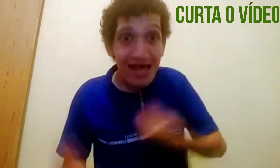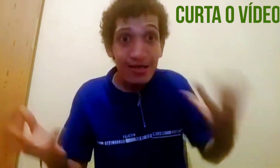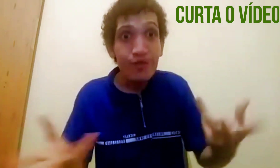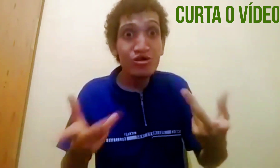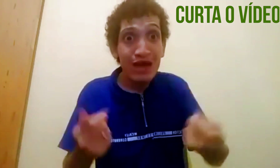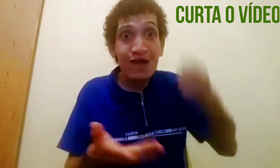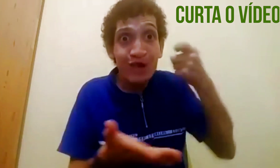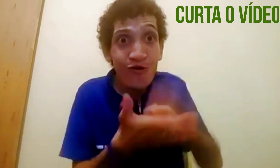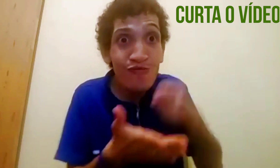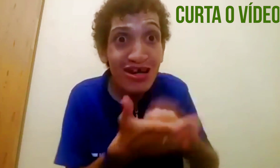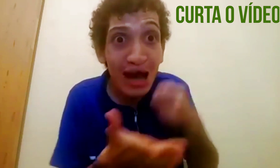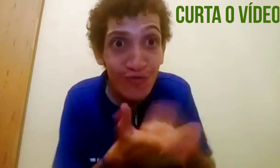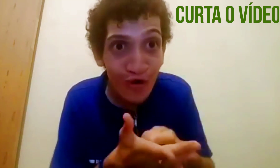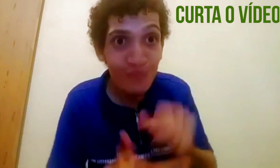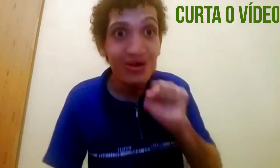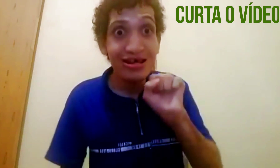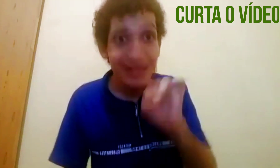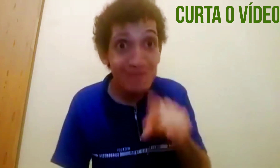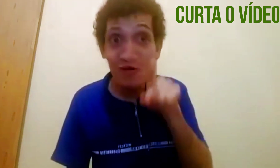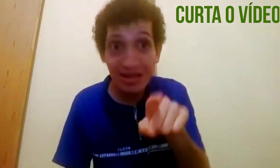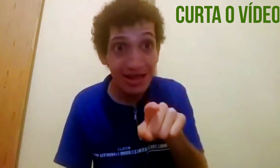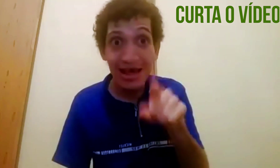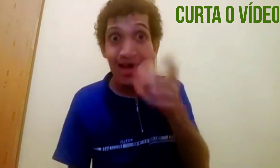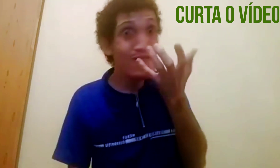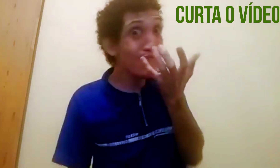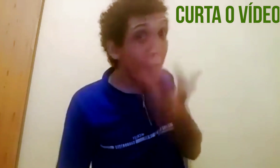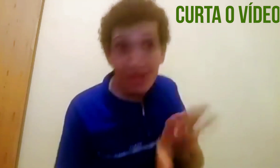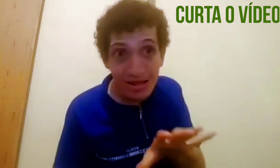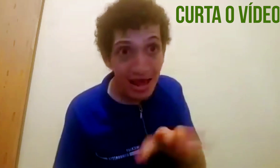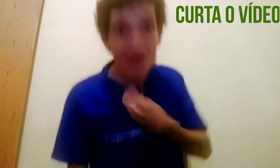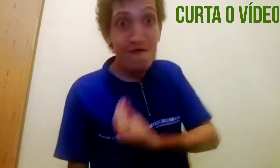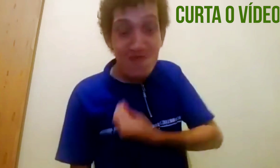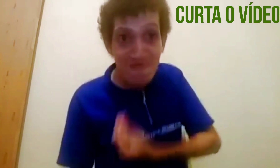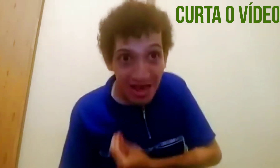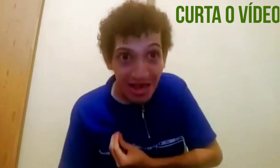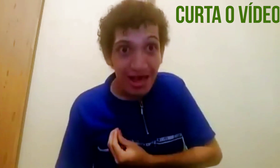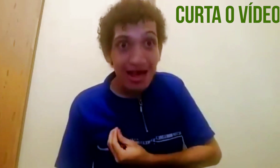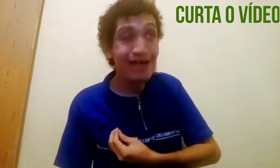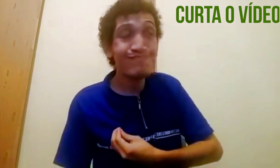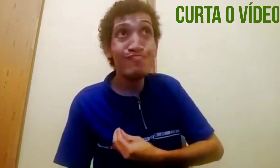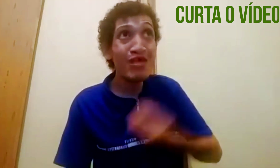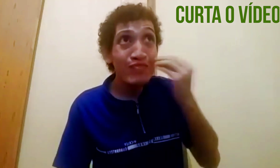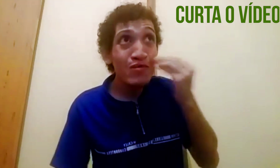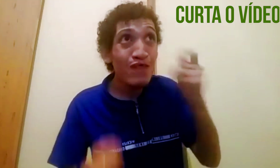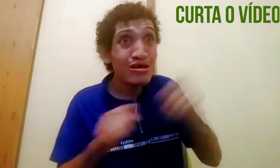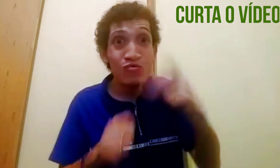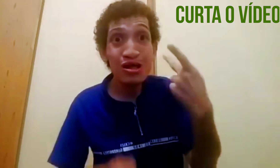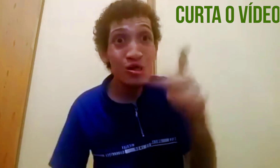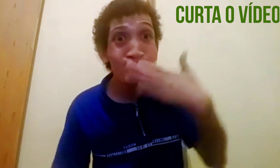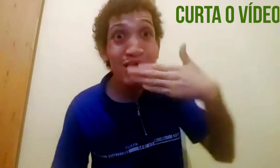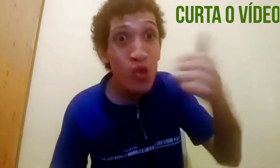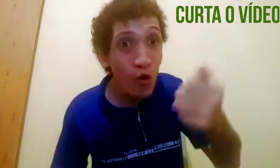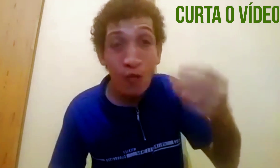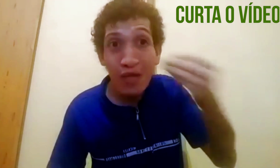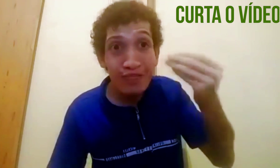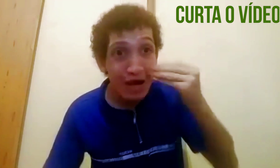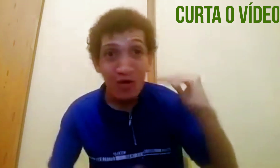extraordinário é obrigatório. Se você não quiser viver tentando fazer o seu melhor, tentando